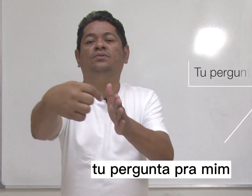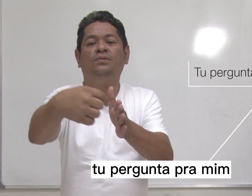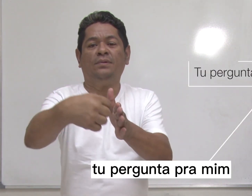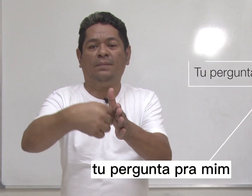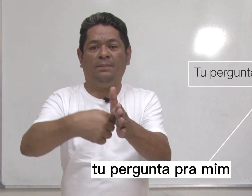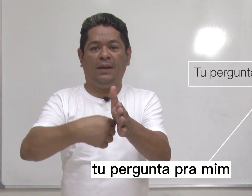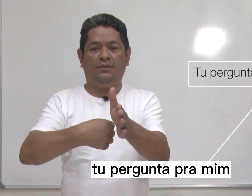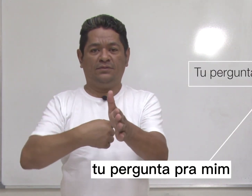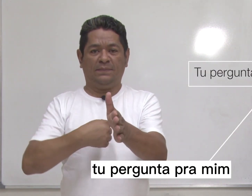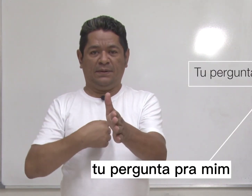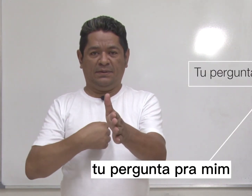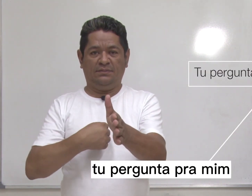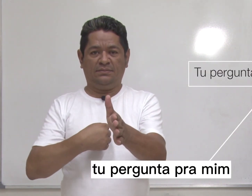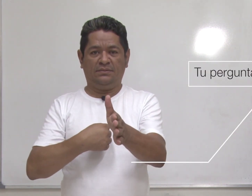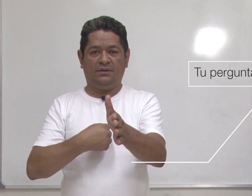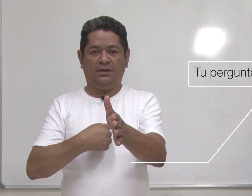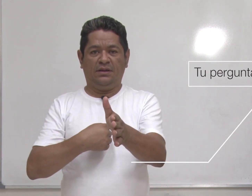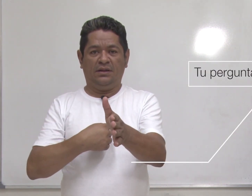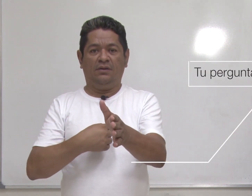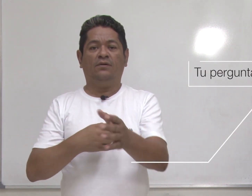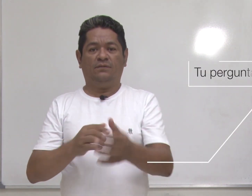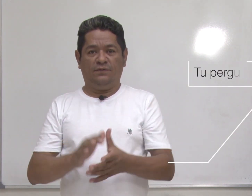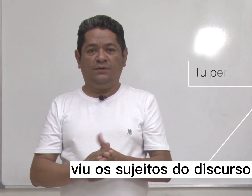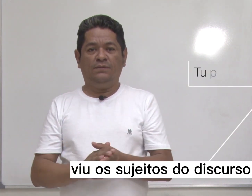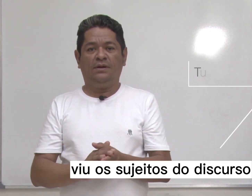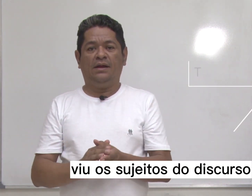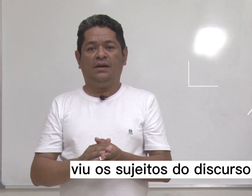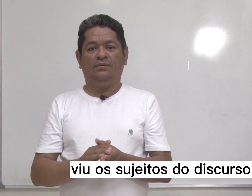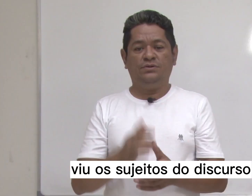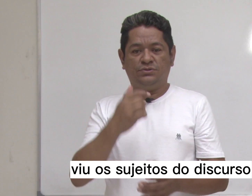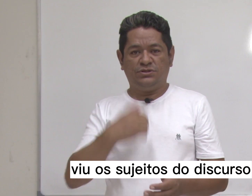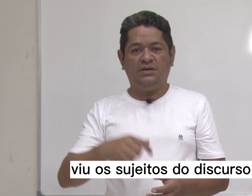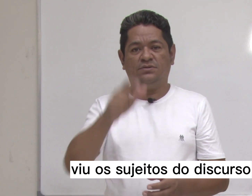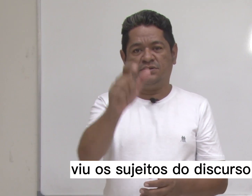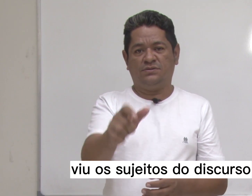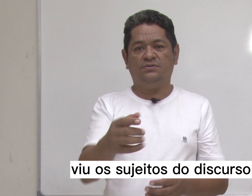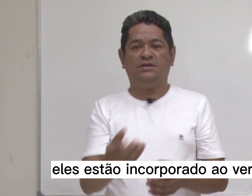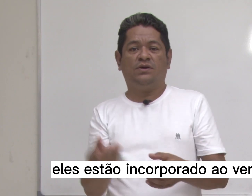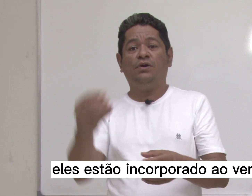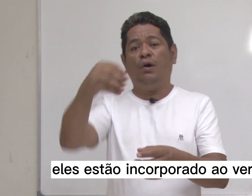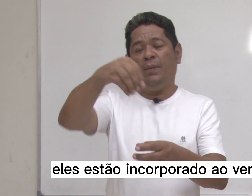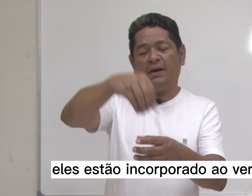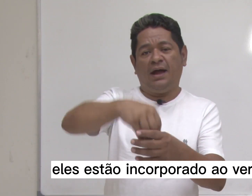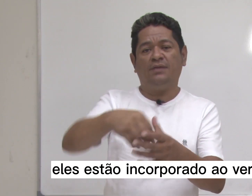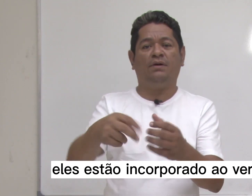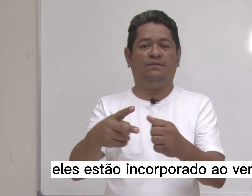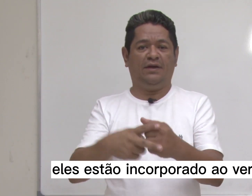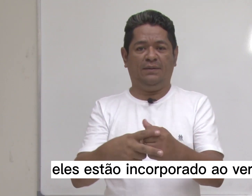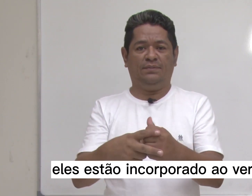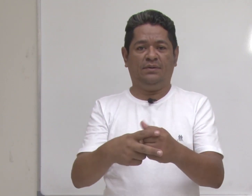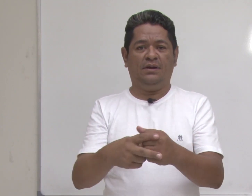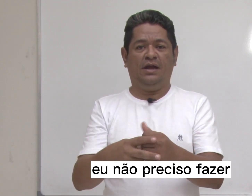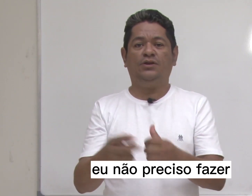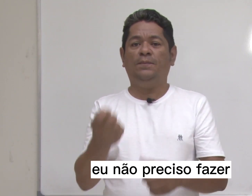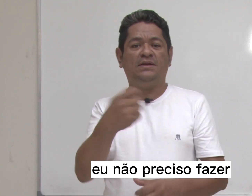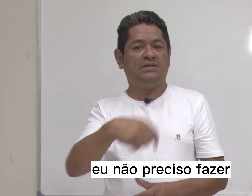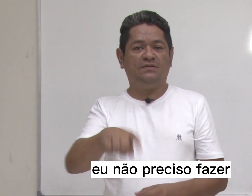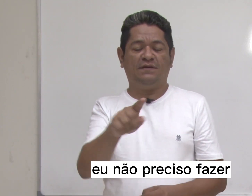Tu pergunta para mim. Viu? Os sujeitos do discurso eles estão incorporados ao verbo. Eu não preciso